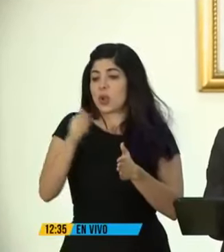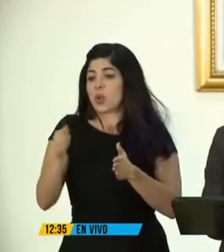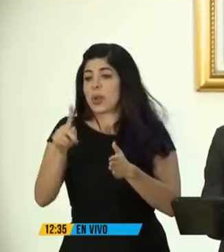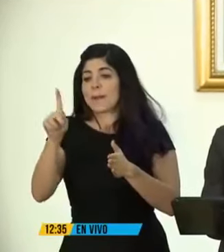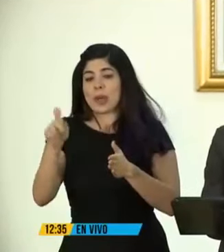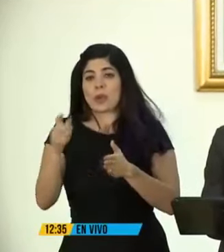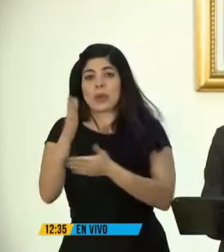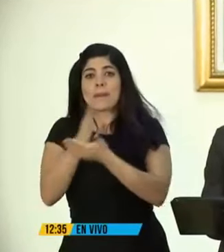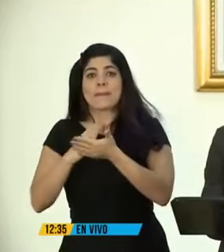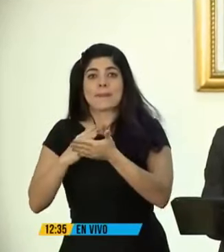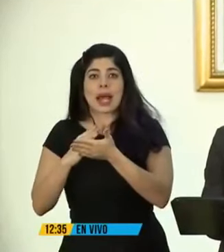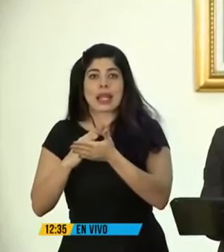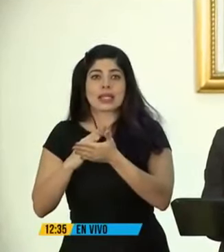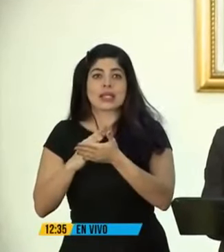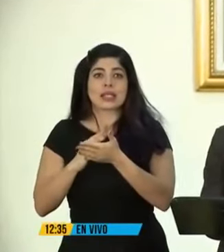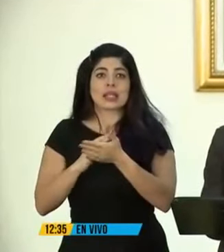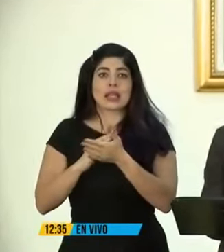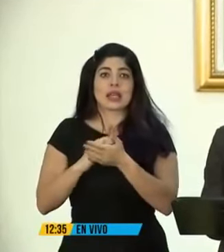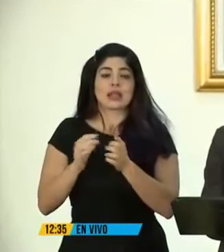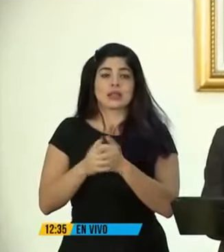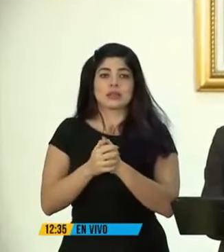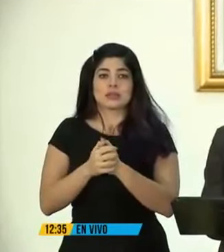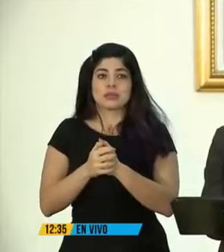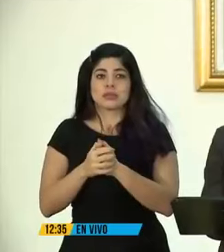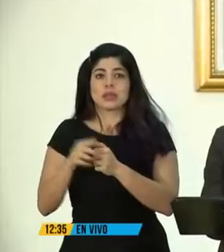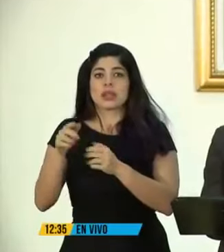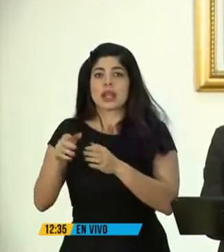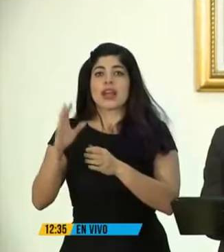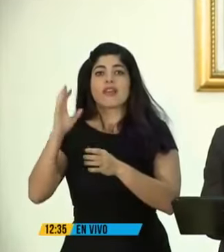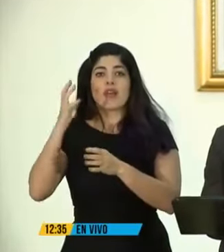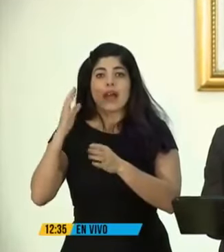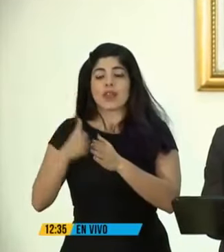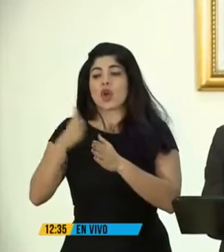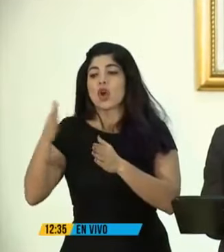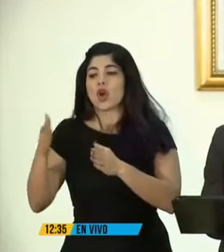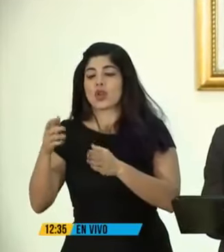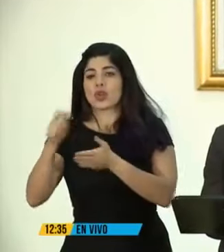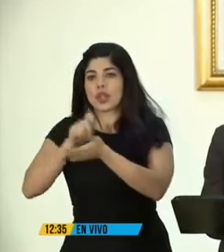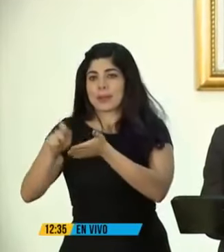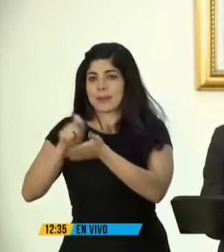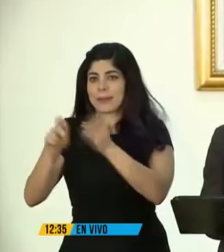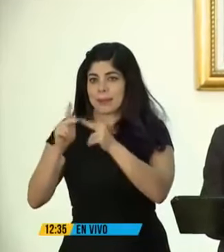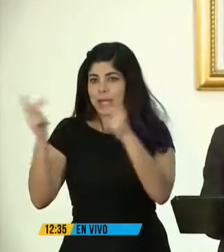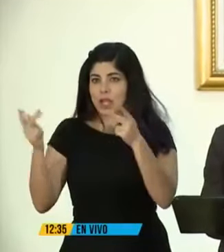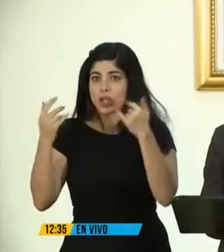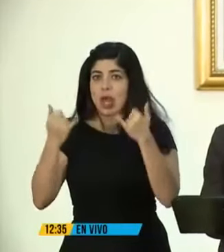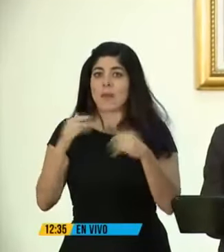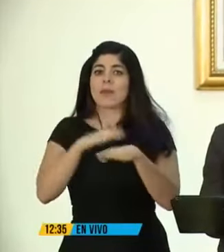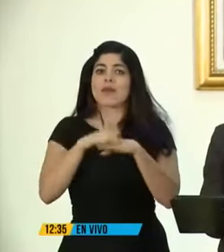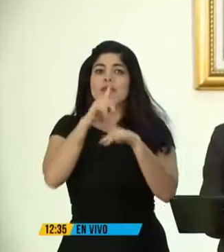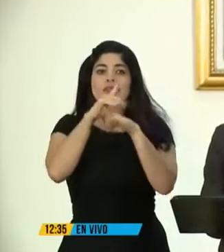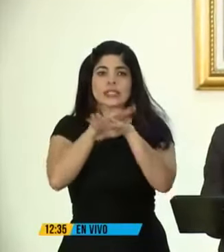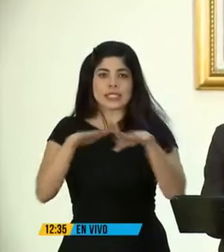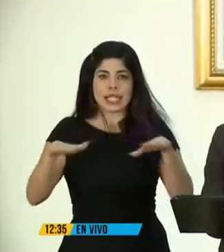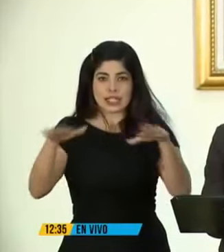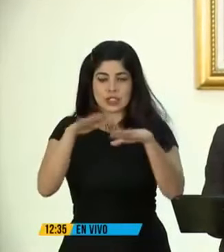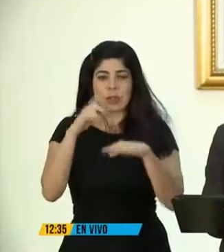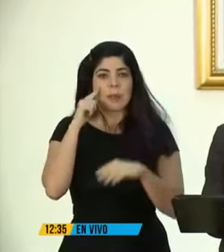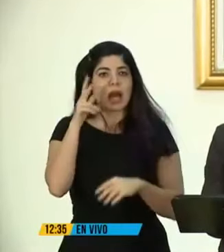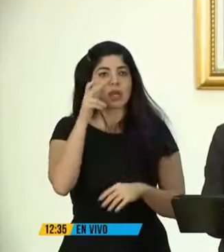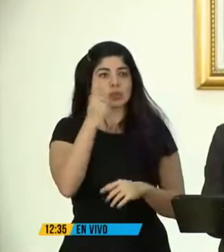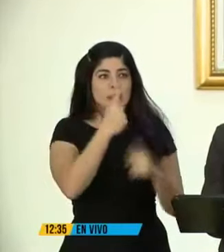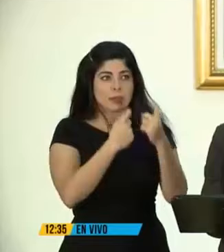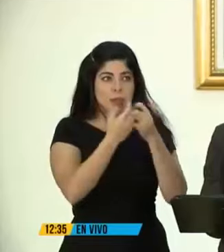de Comunicación, Nancy Marín. Vamos a escuchar de inmediato la conferencia de prensa. Vamos a guardar silencio en la sala para escuchar